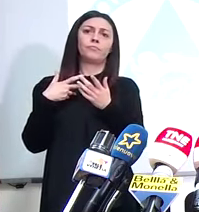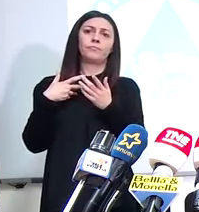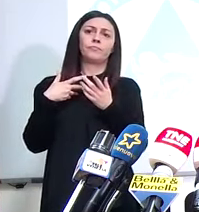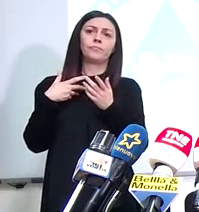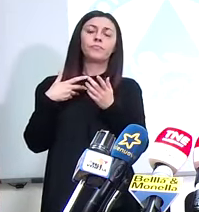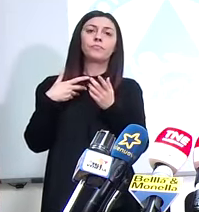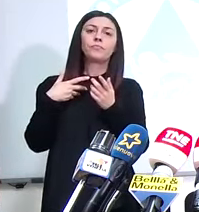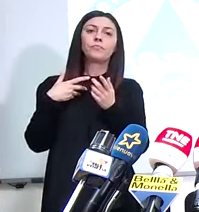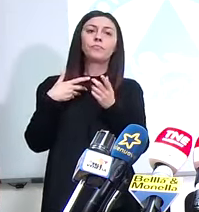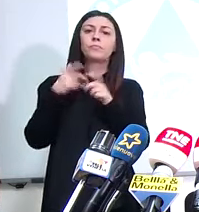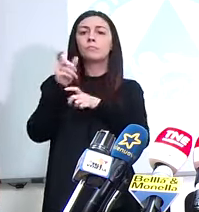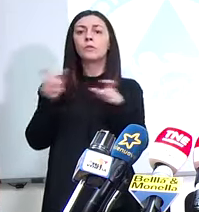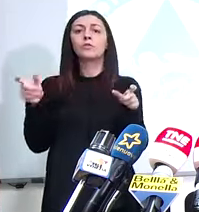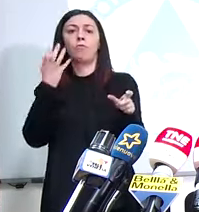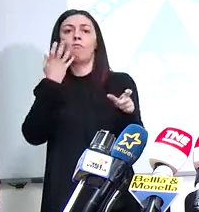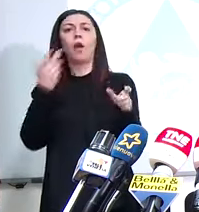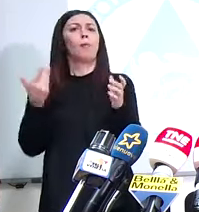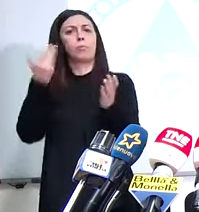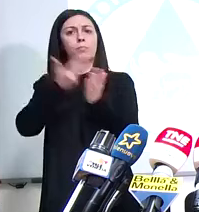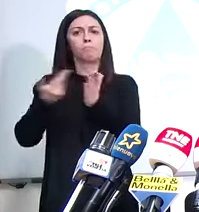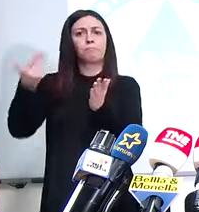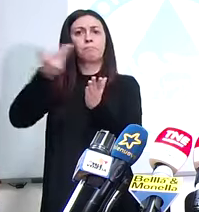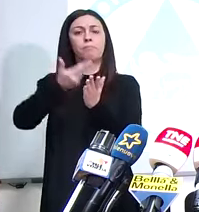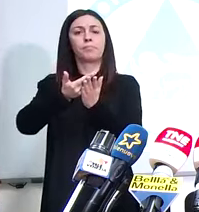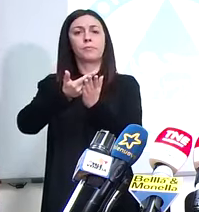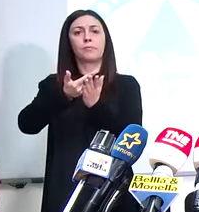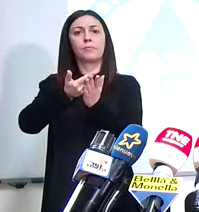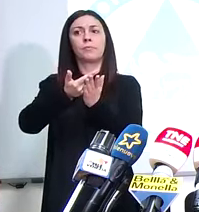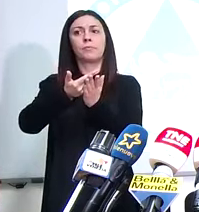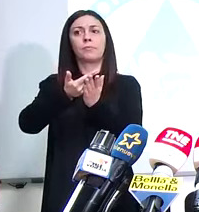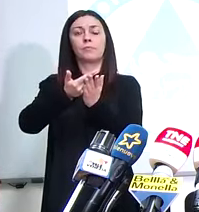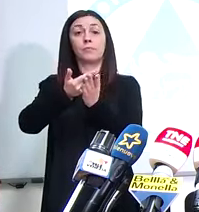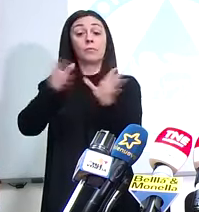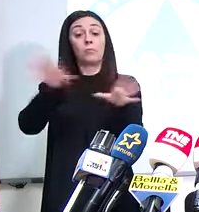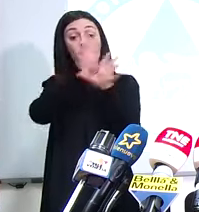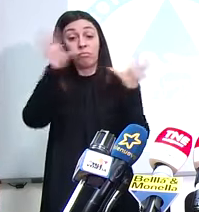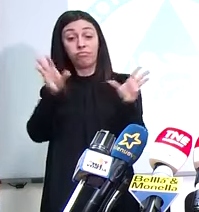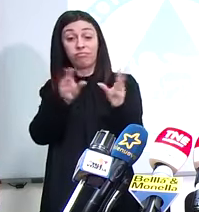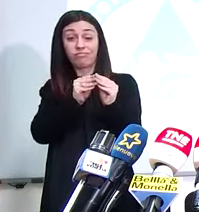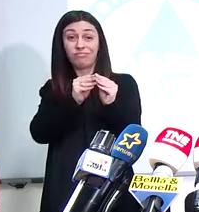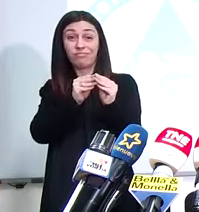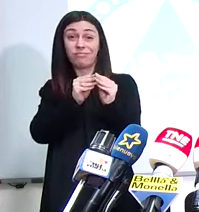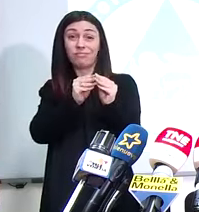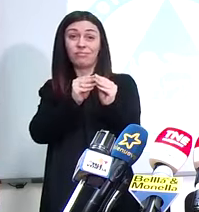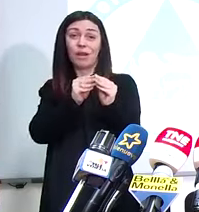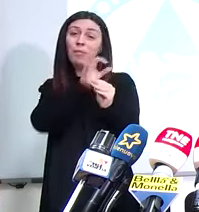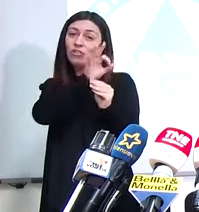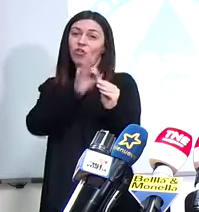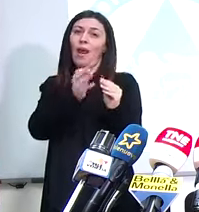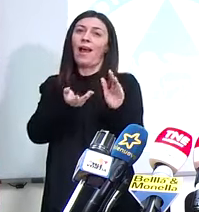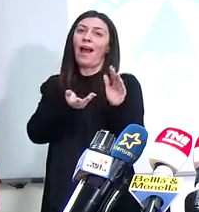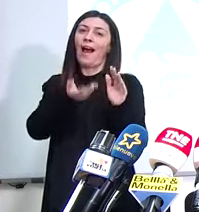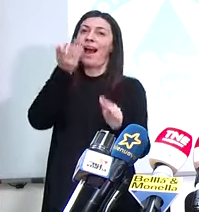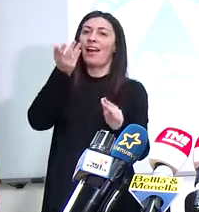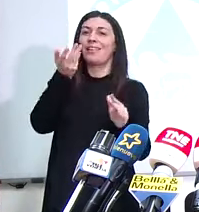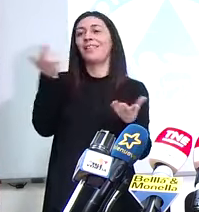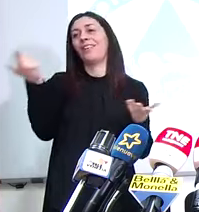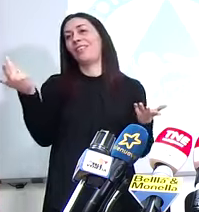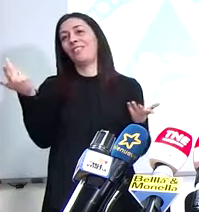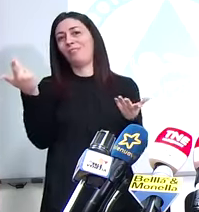contatti che fatto 180 siano bufale milan tatori e affini si